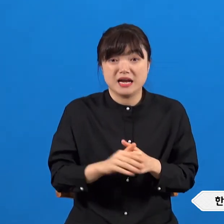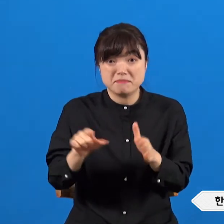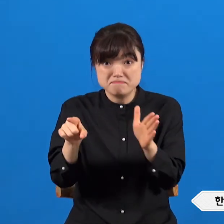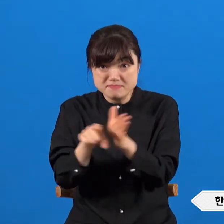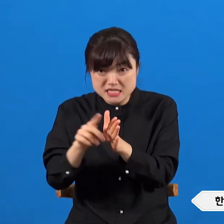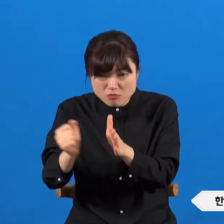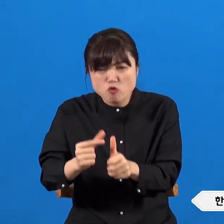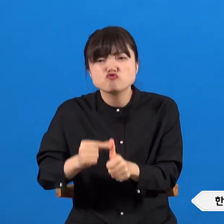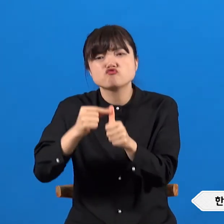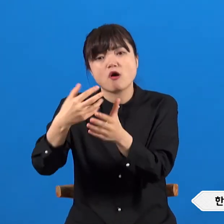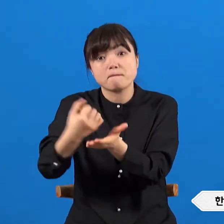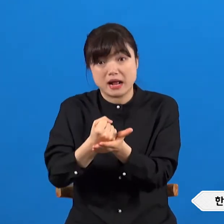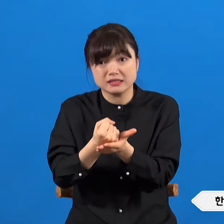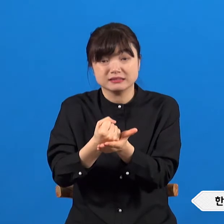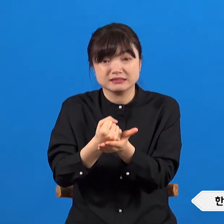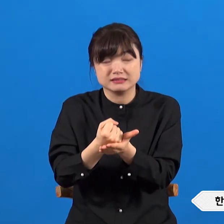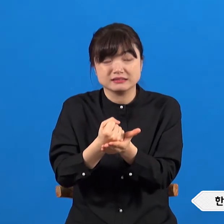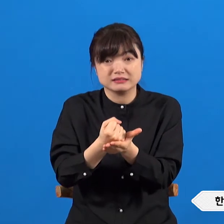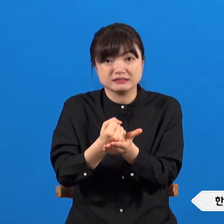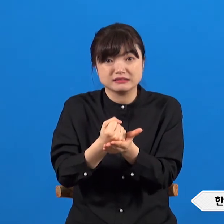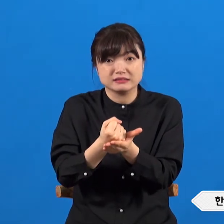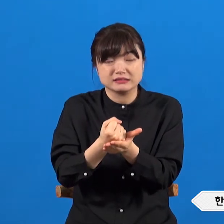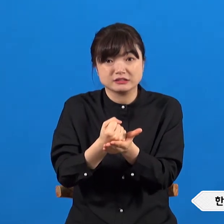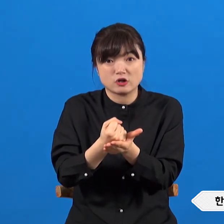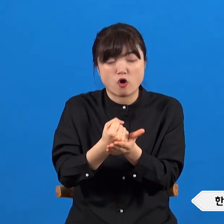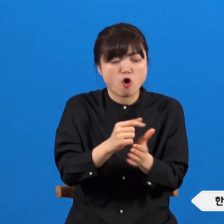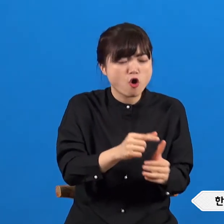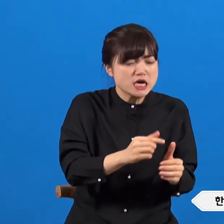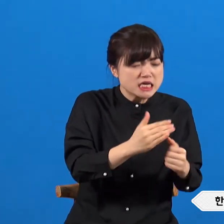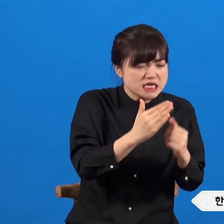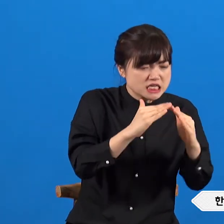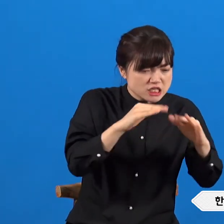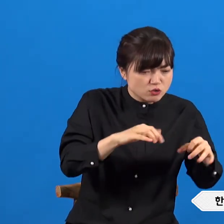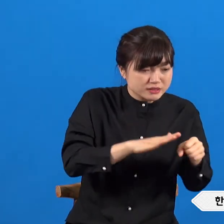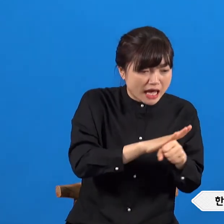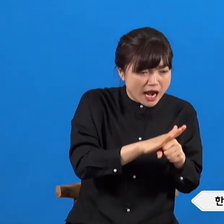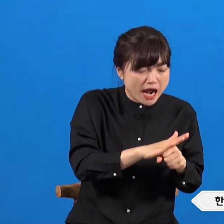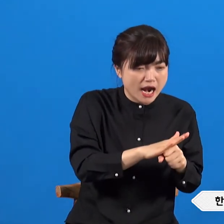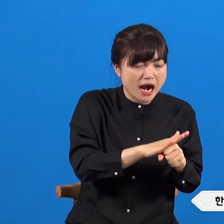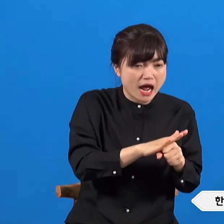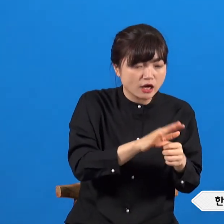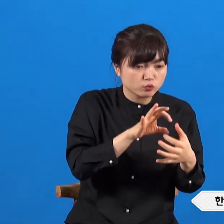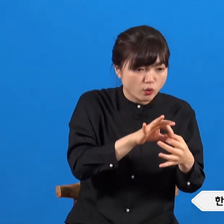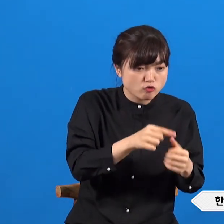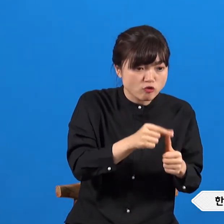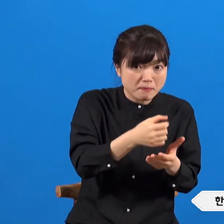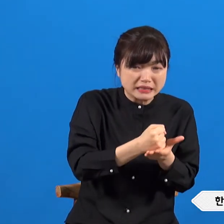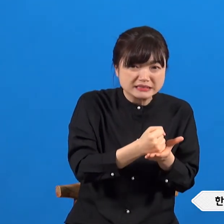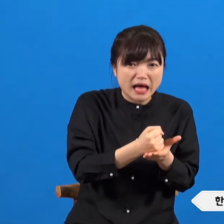믿음으로 구원받는다는 말이나 이웃 사랑으로 구원받는다는 말이 결국은 같은 것입니다.